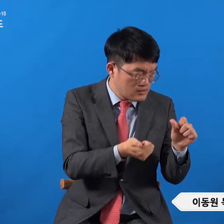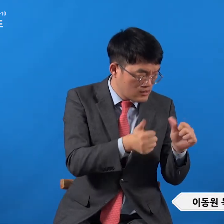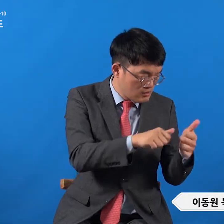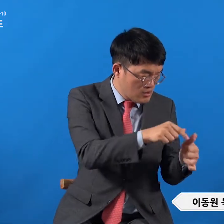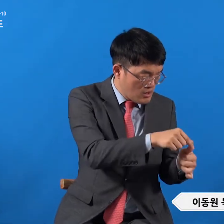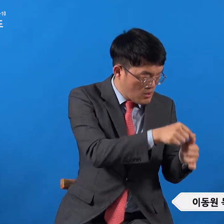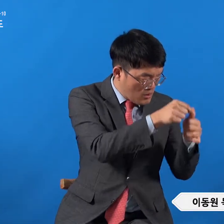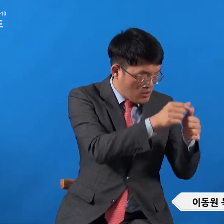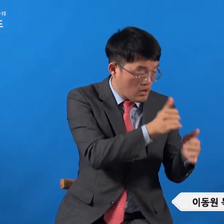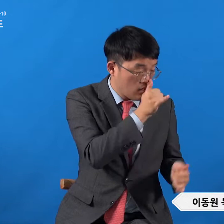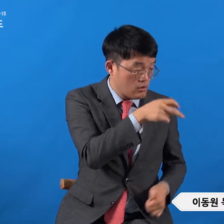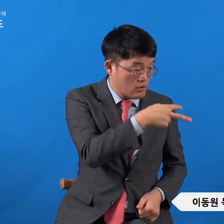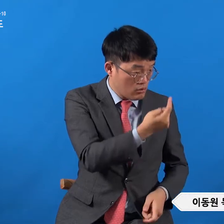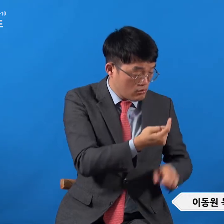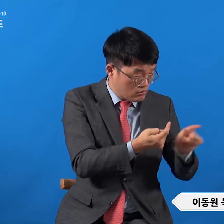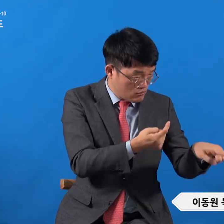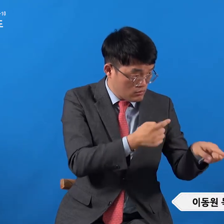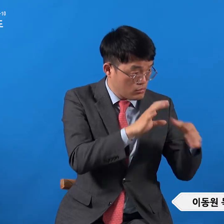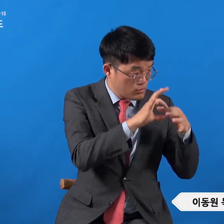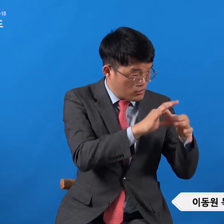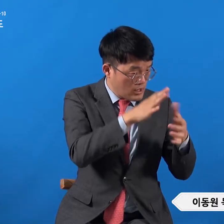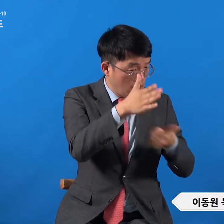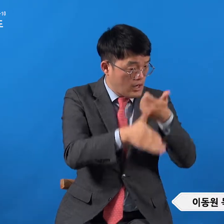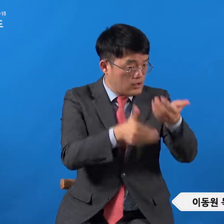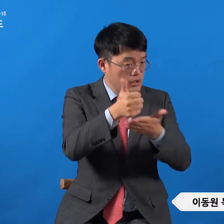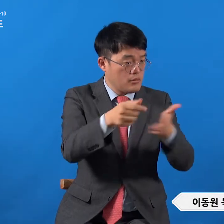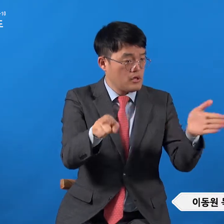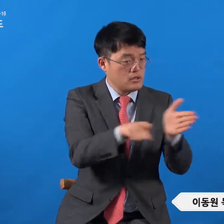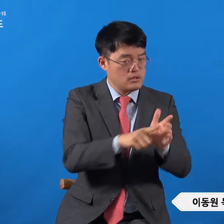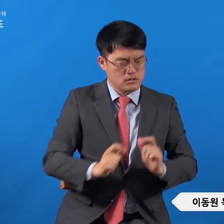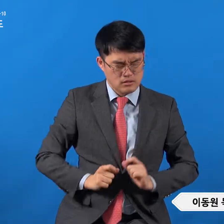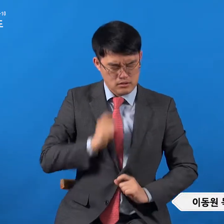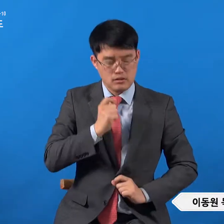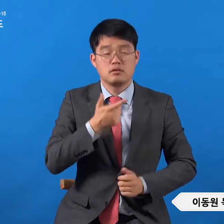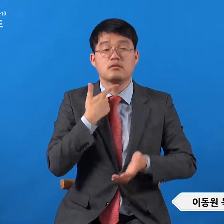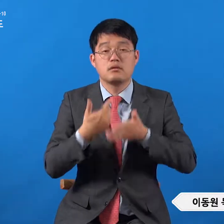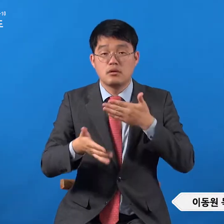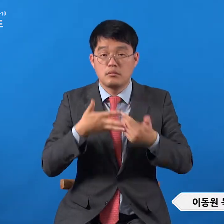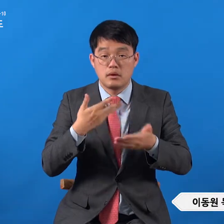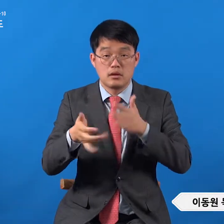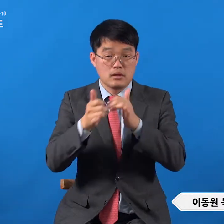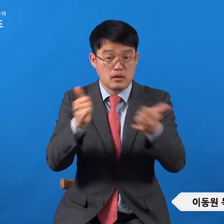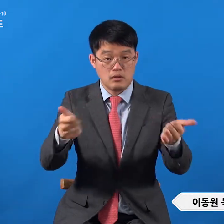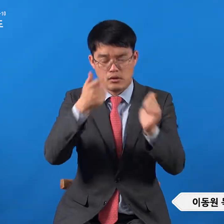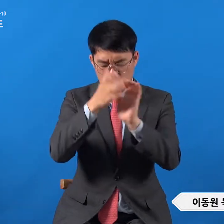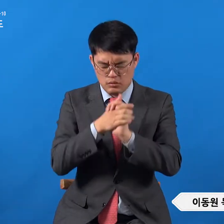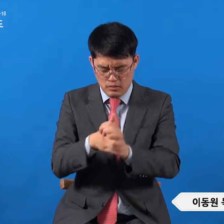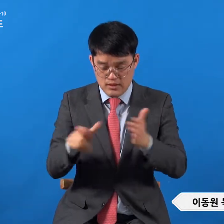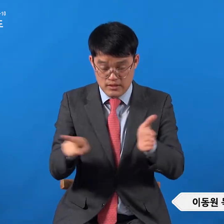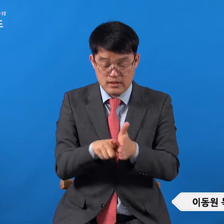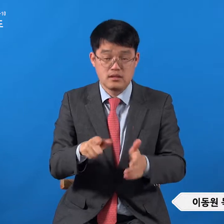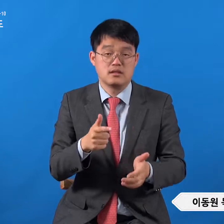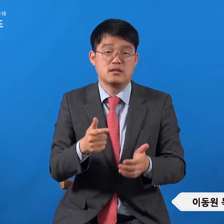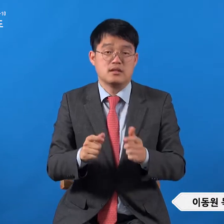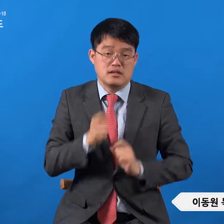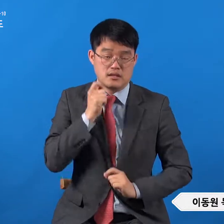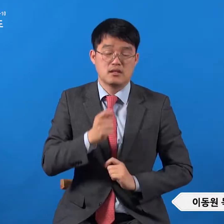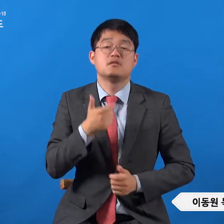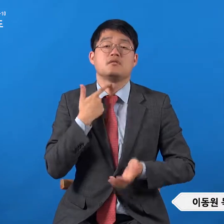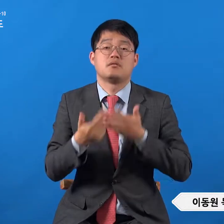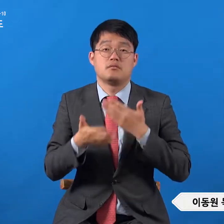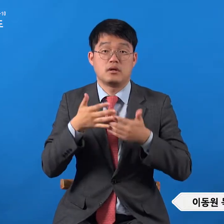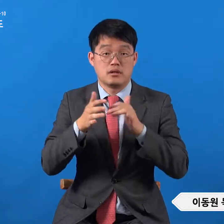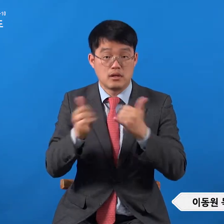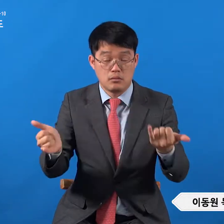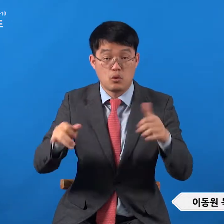사망으로부터의 건짐이었다고 해도 거기서 하나님의 신실하심을 경험한 사람, 기도의 신실성을 체험한 사람,